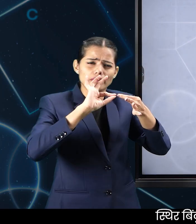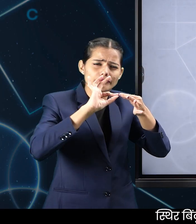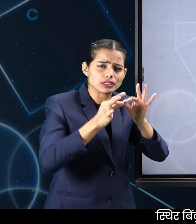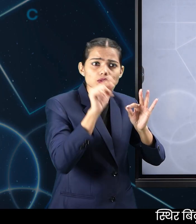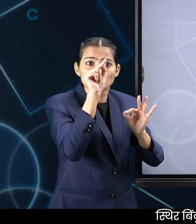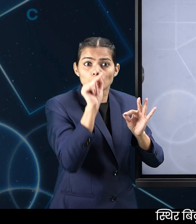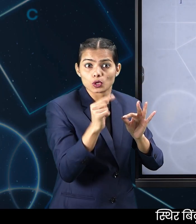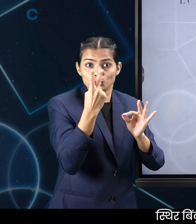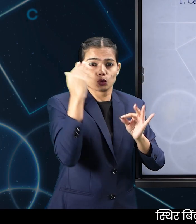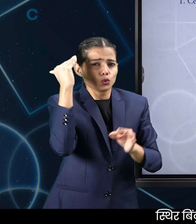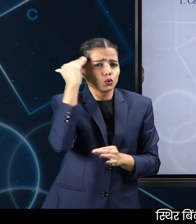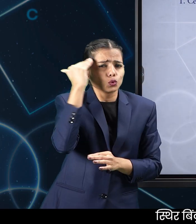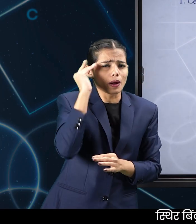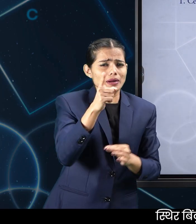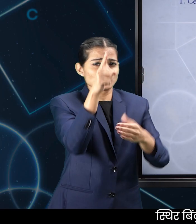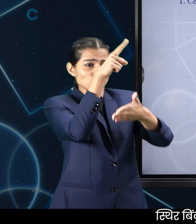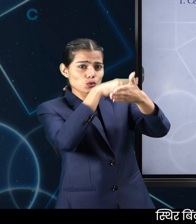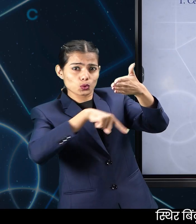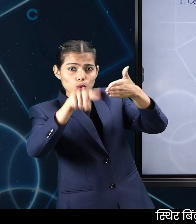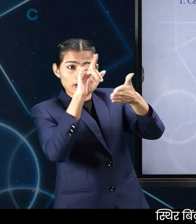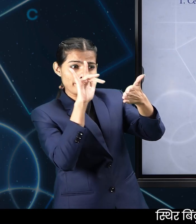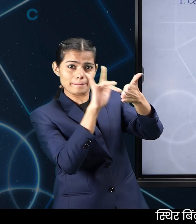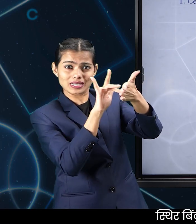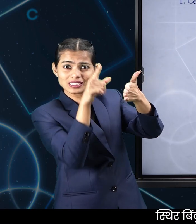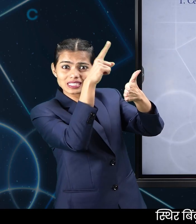स्थिर बिंदु को वृत्त के केंद्र के रूप में जाना जाता है।